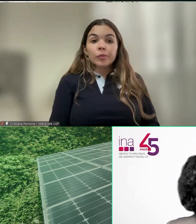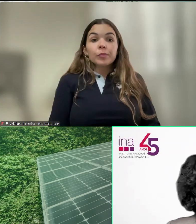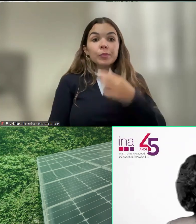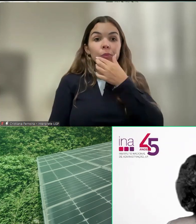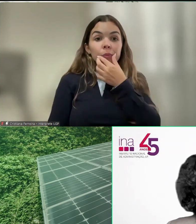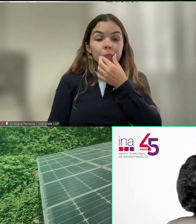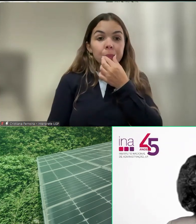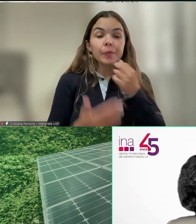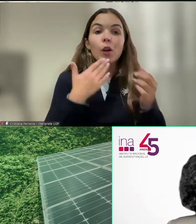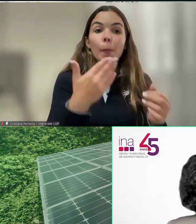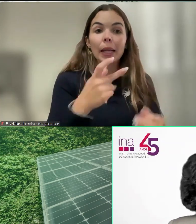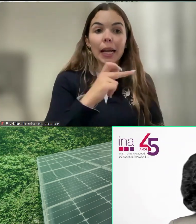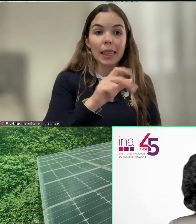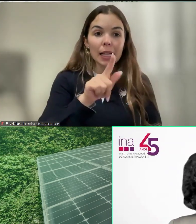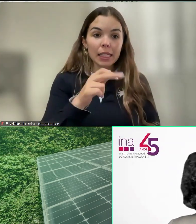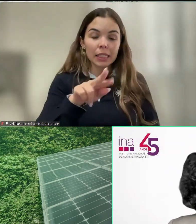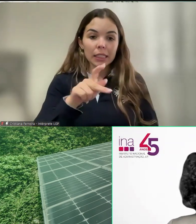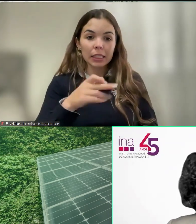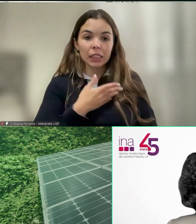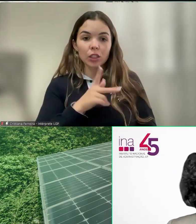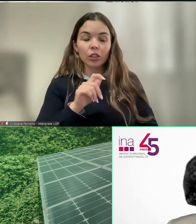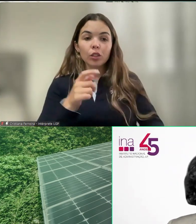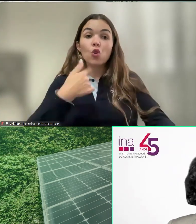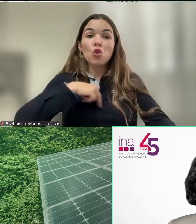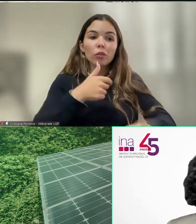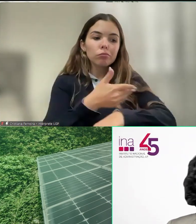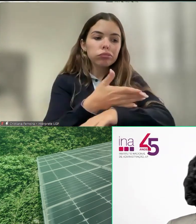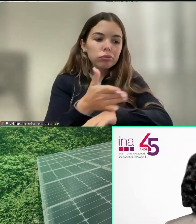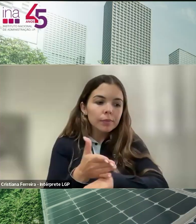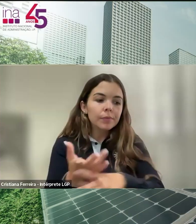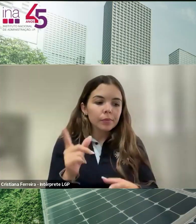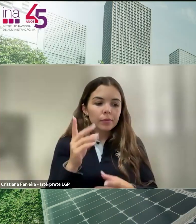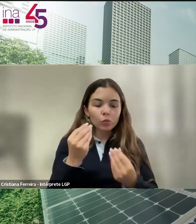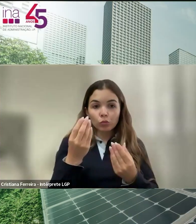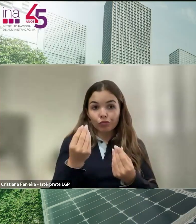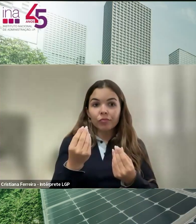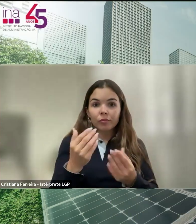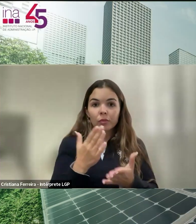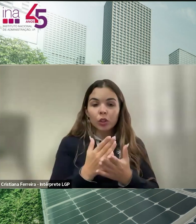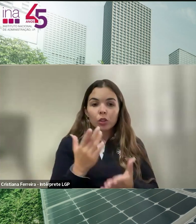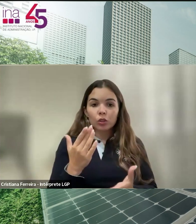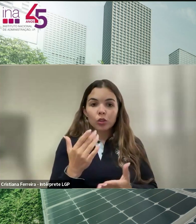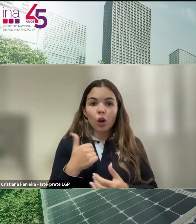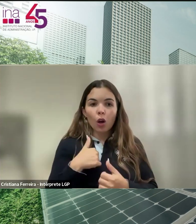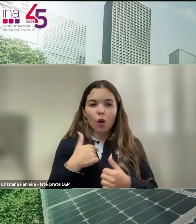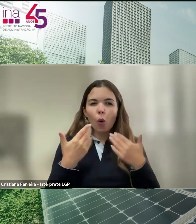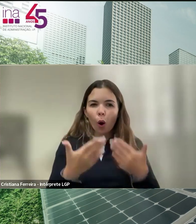Obrigada, Alexandre. Nós estamos aqui muito em cima da hora. Eu iria só, talvez agora